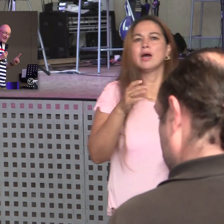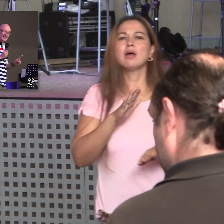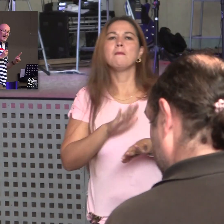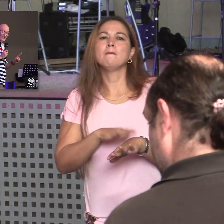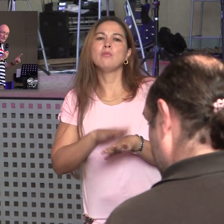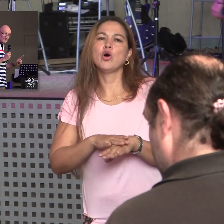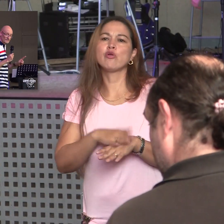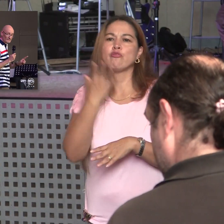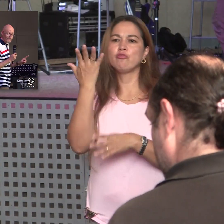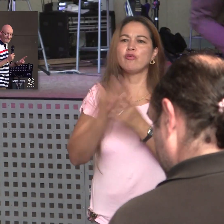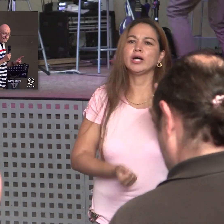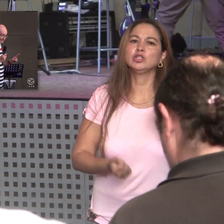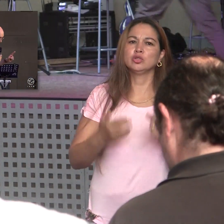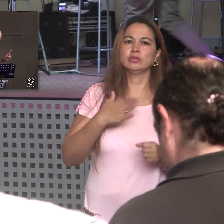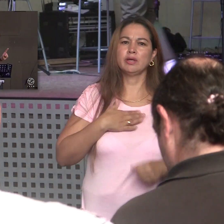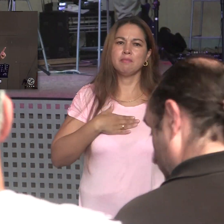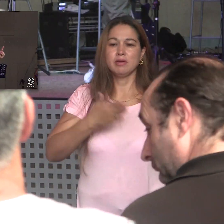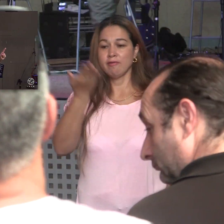nuestro pasado.